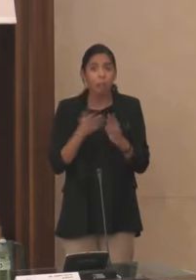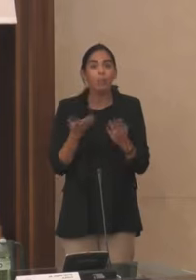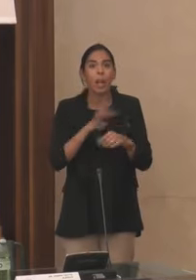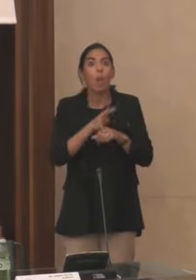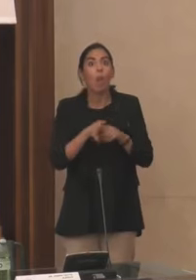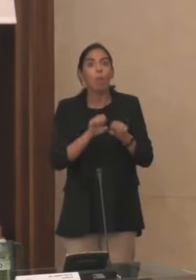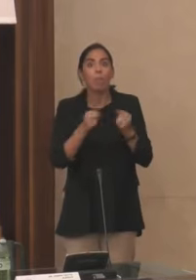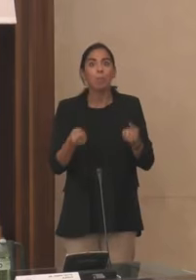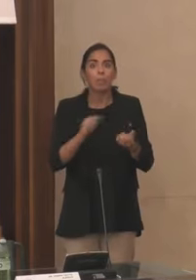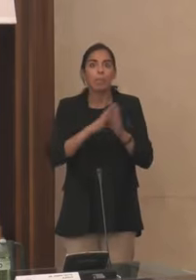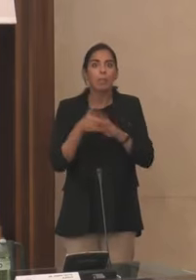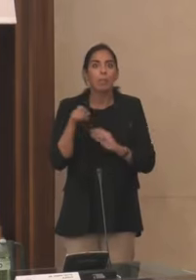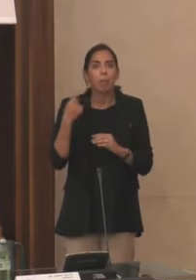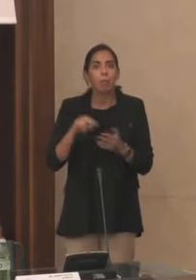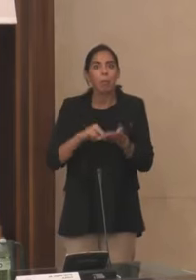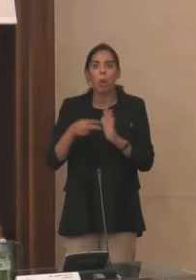sua problematicità.